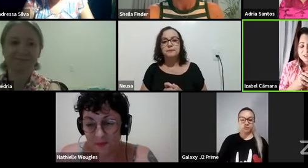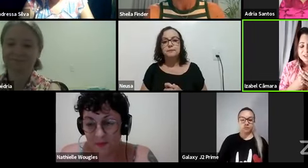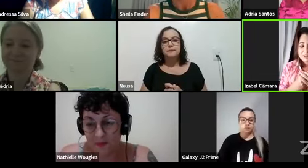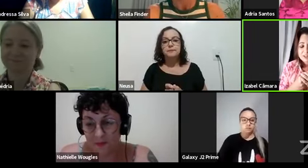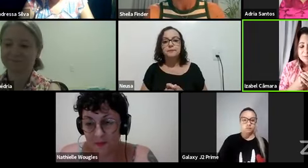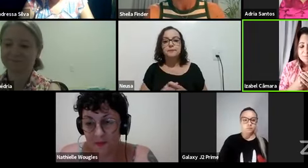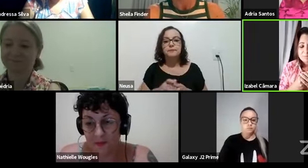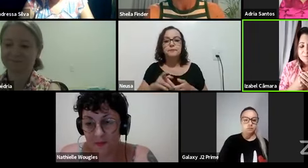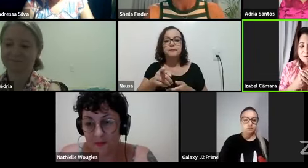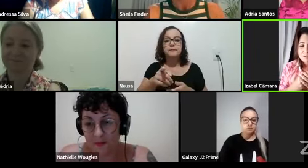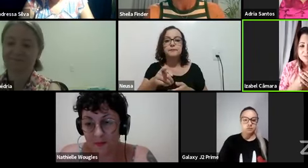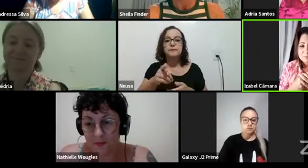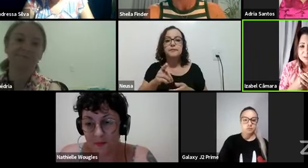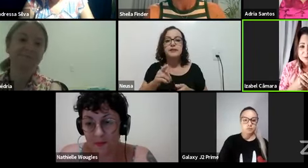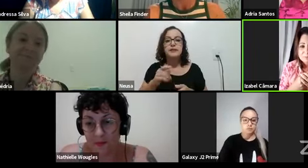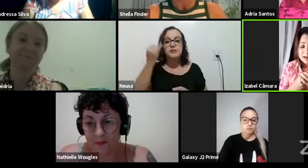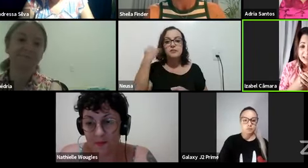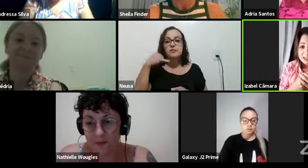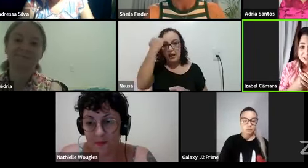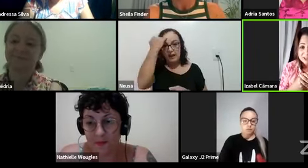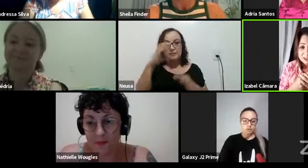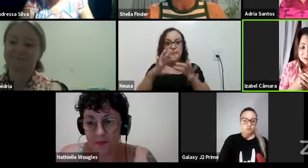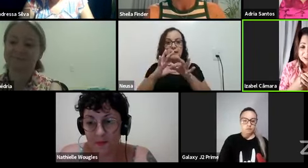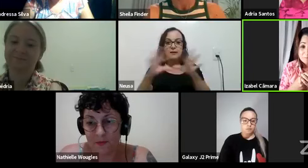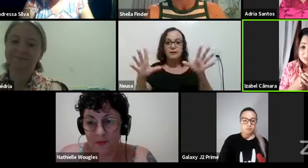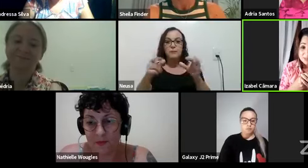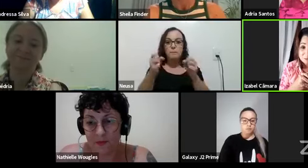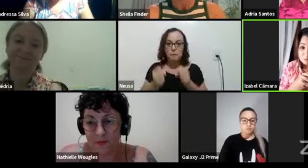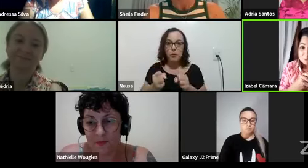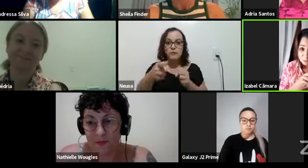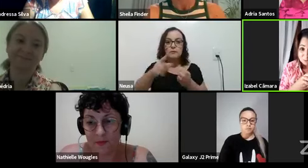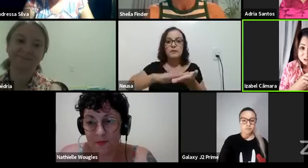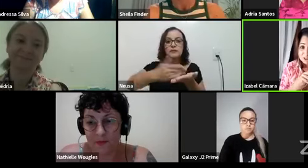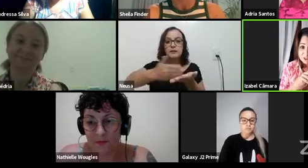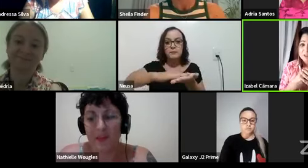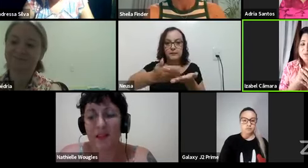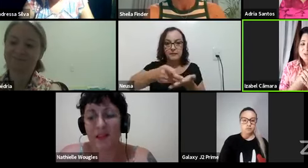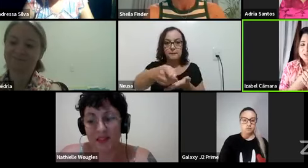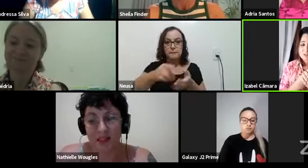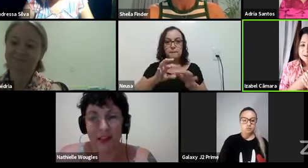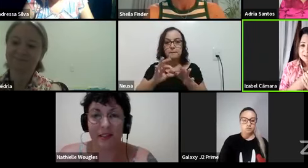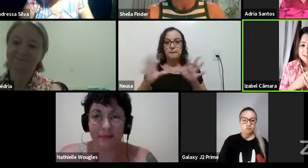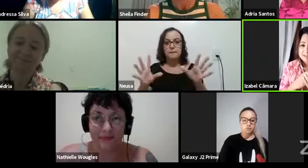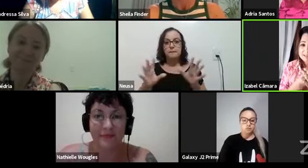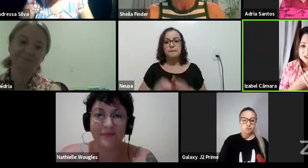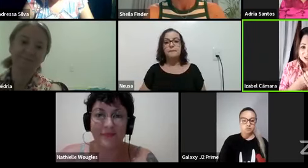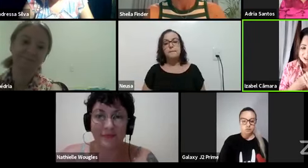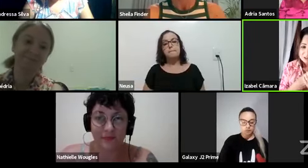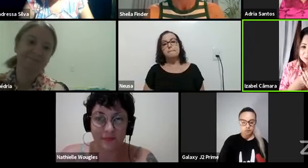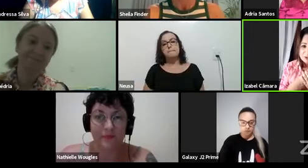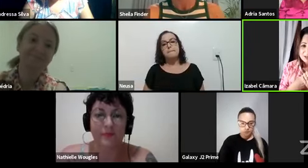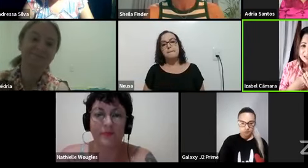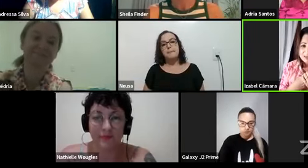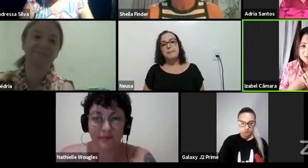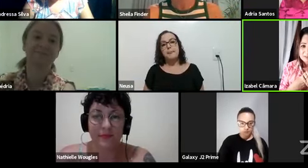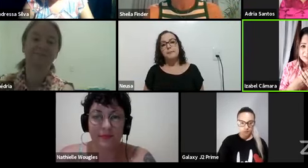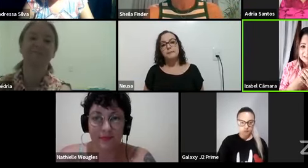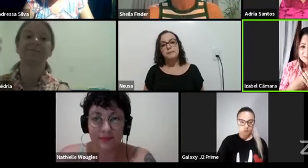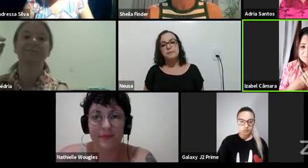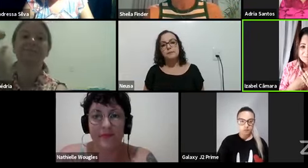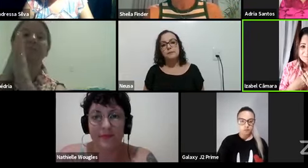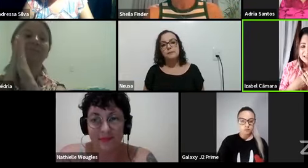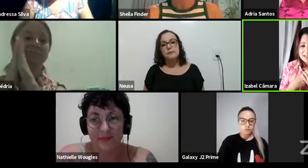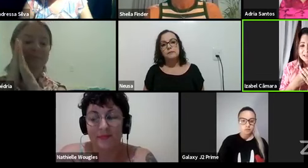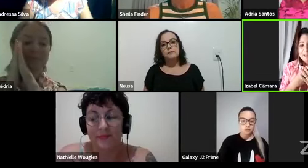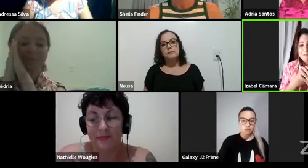gente dedique boas vibrações para Edna, nossa amiga do Conde, que hoje está Sim. resistindo lá na